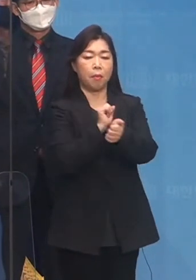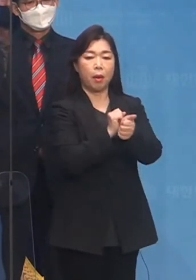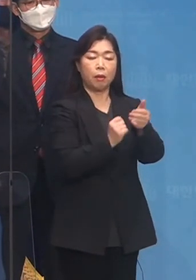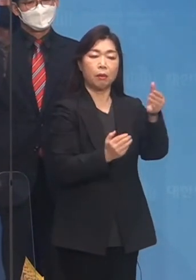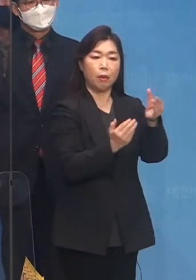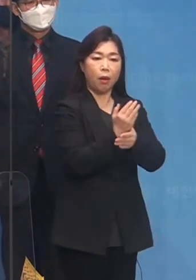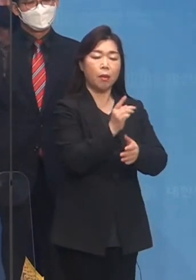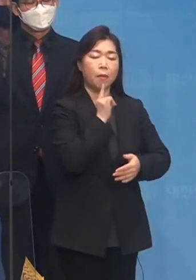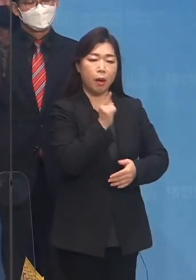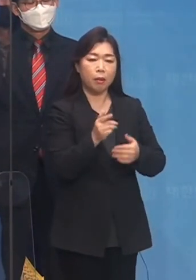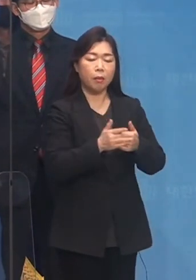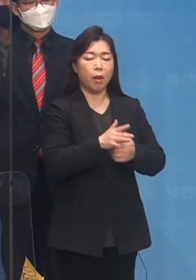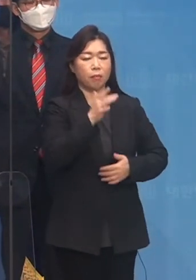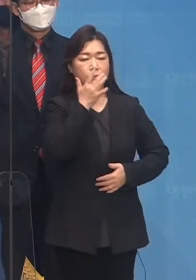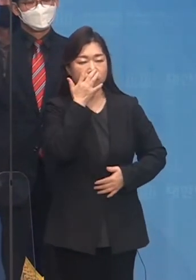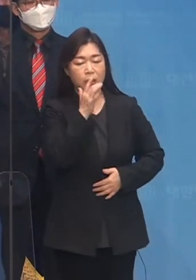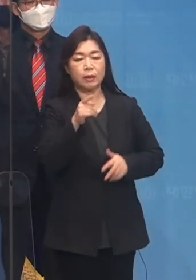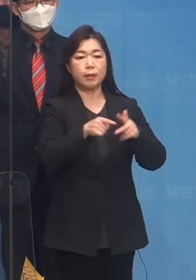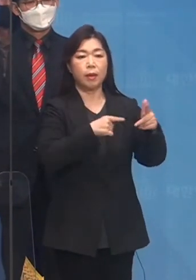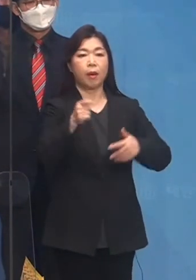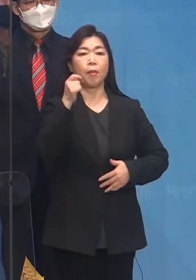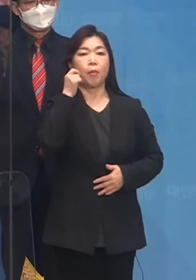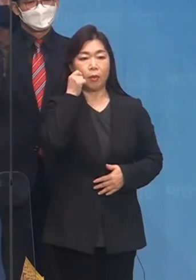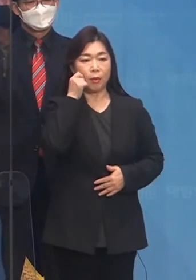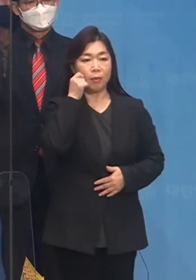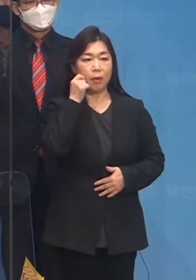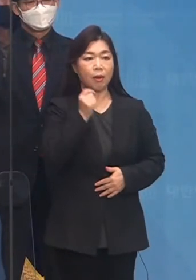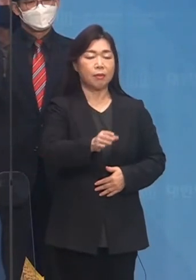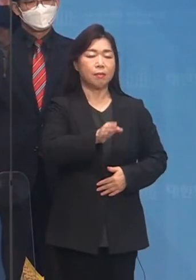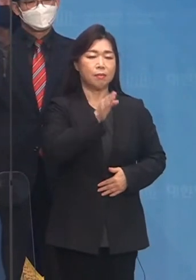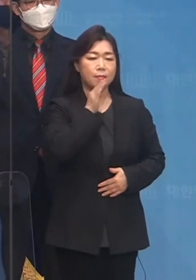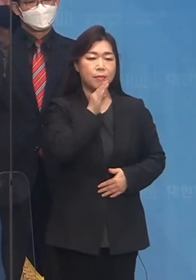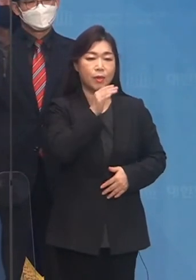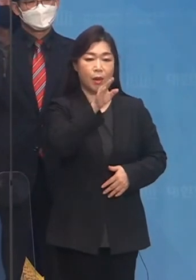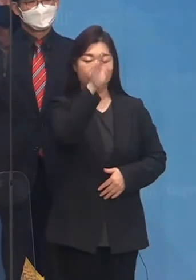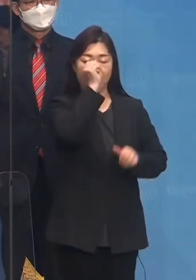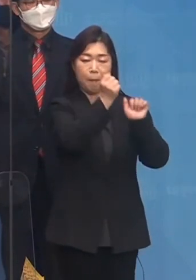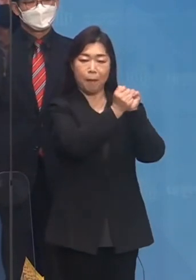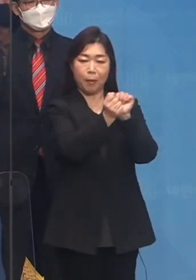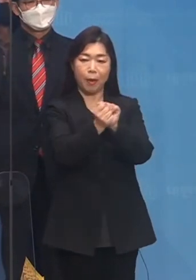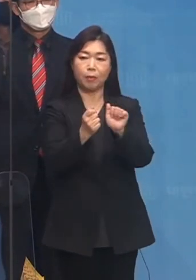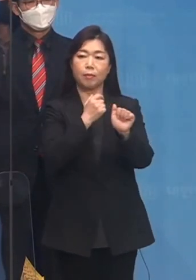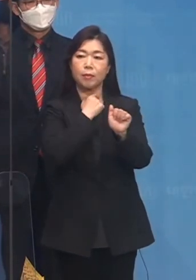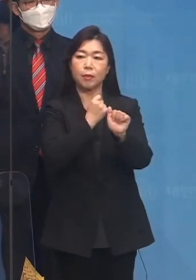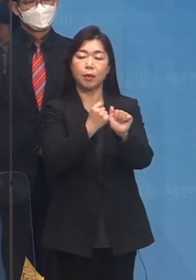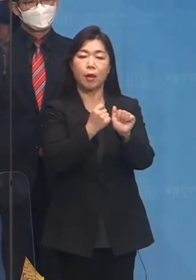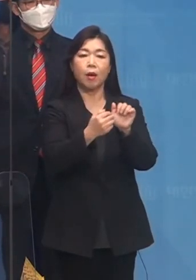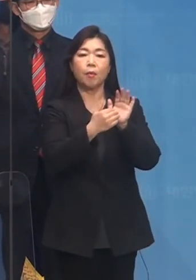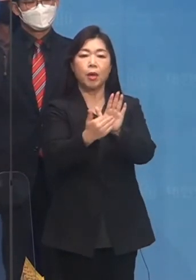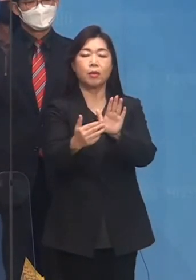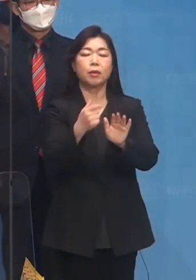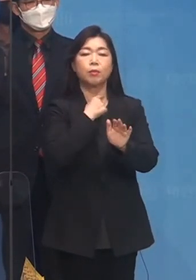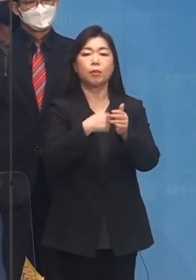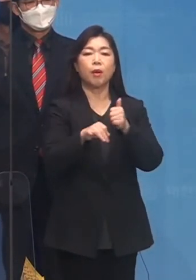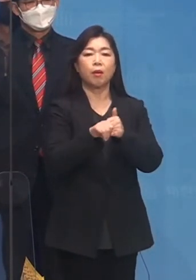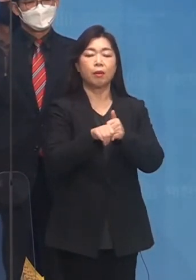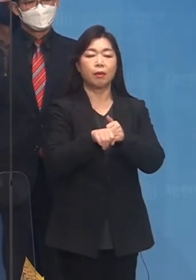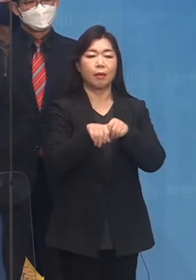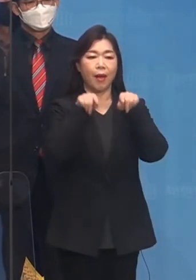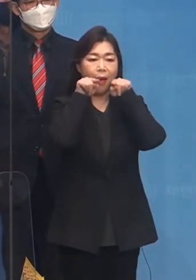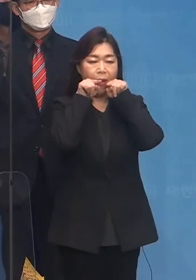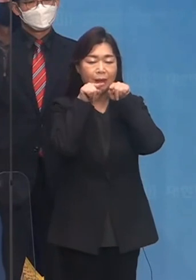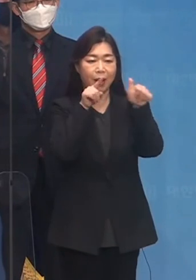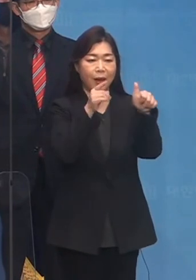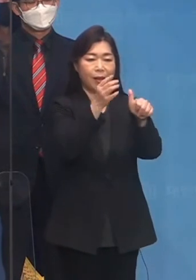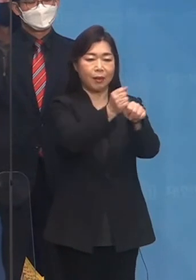없습니다. 그리고 진짜 질병을 예방하려고 그러면 야생 멧돼지를 한 마리라도